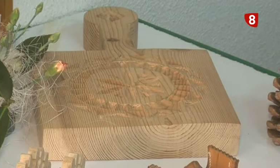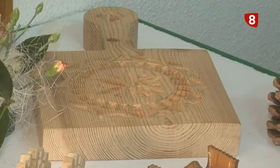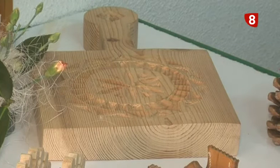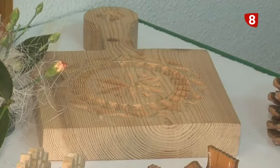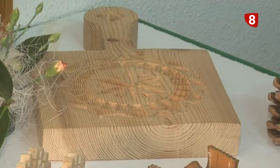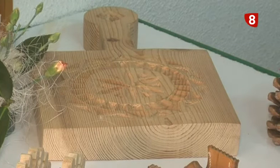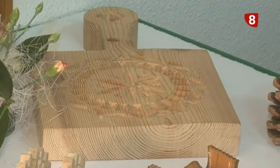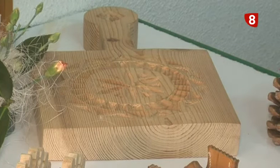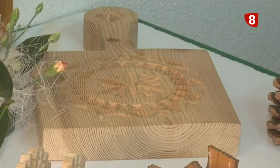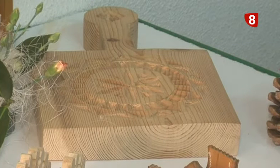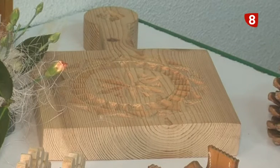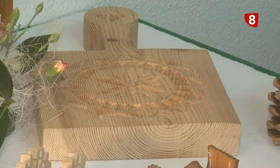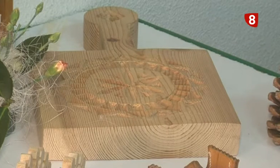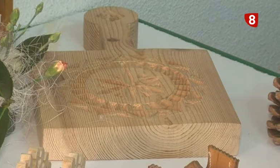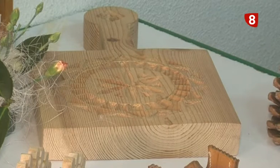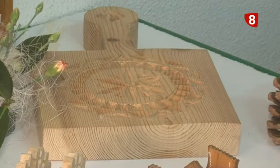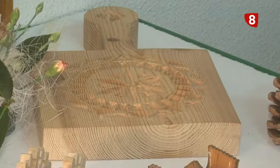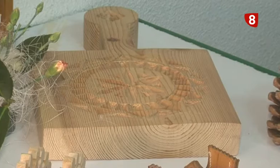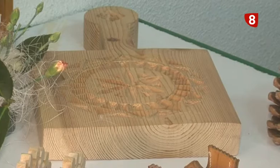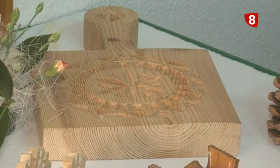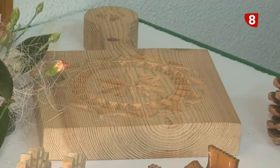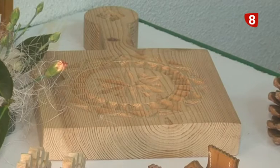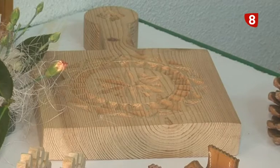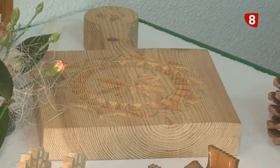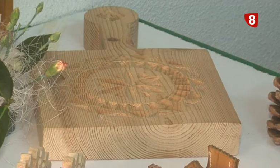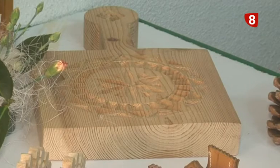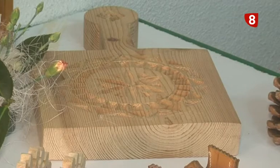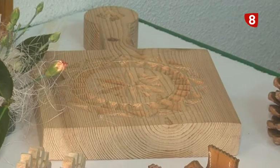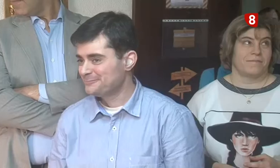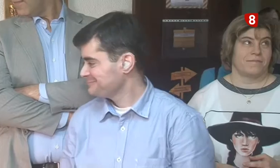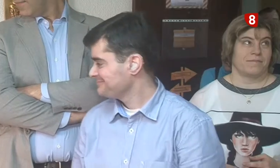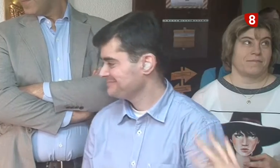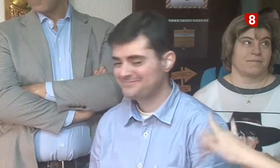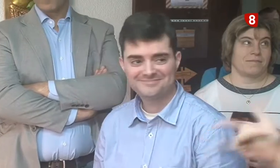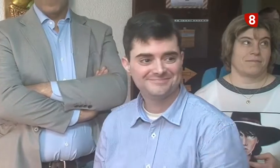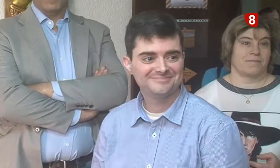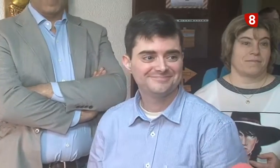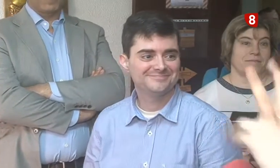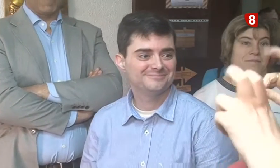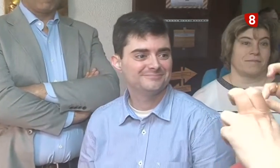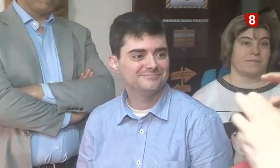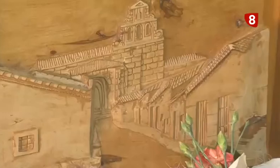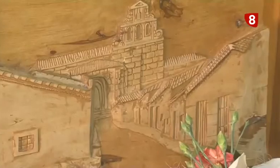Dice que todo, que es su afición. Uh-huh. Bueno, el tema bueno está muy presente, ¿no? El tema